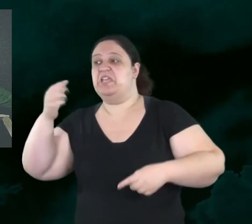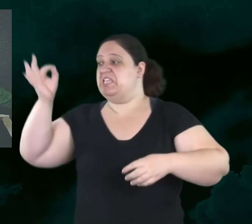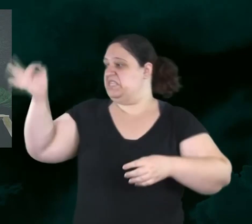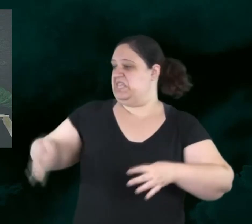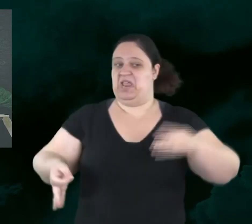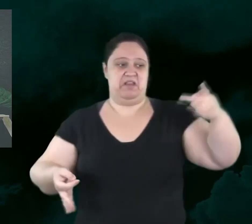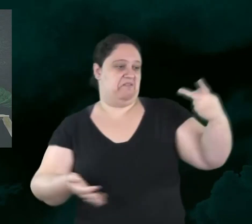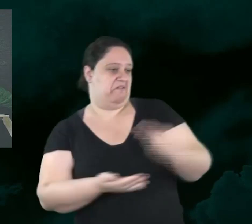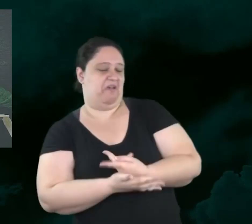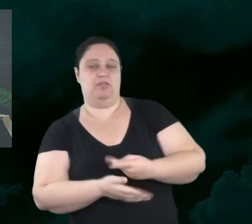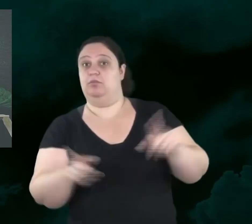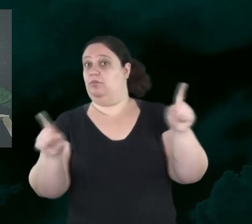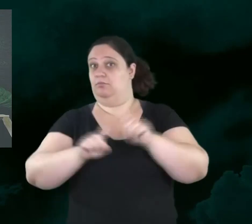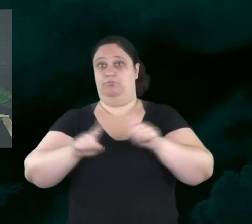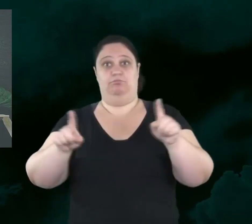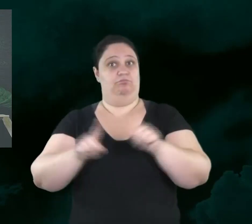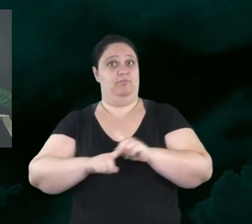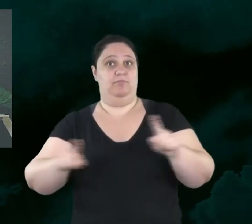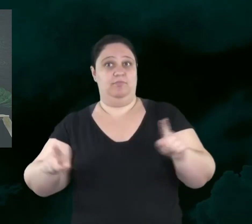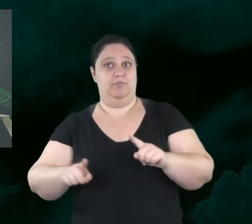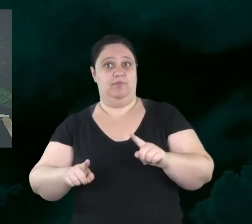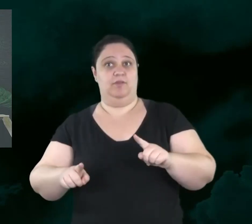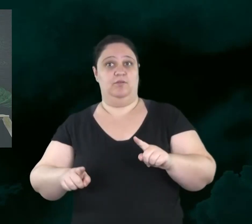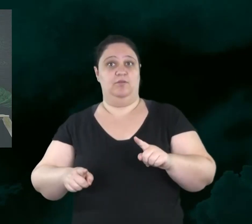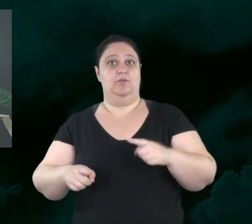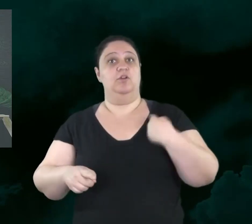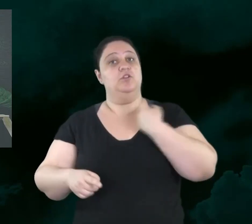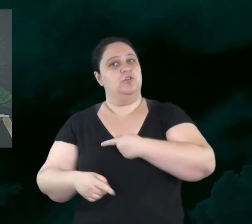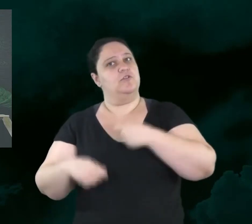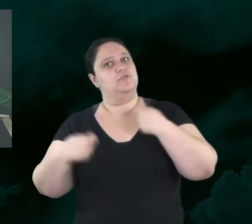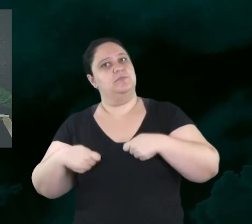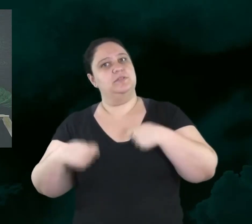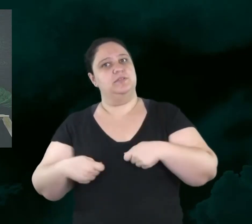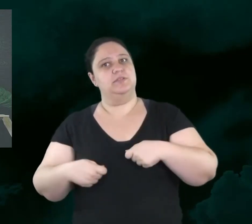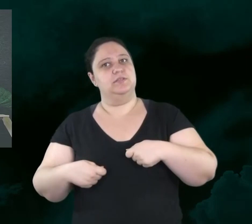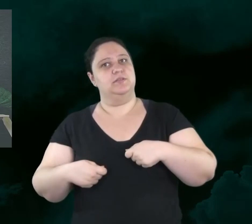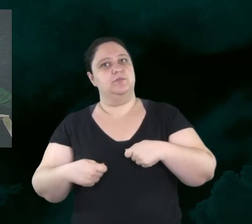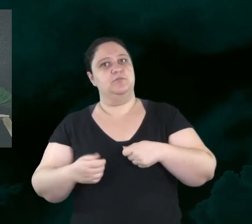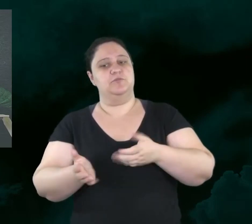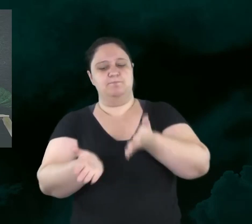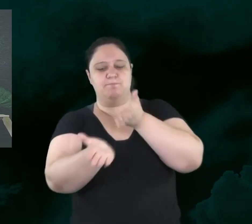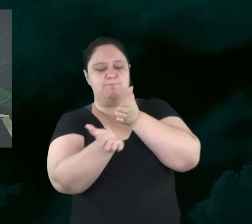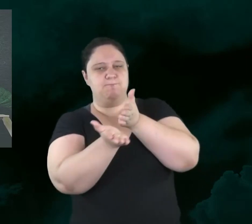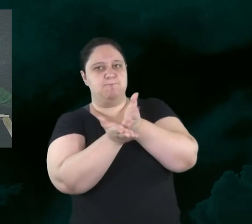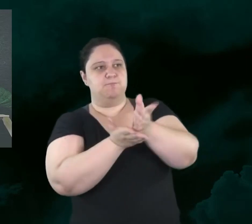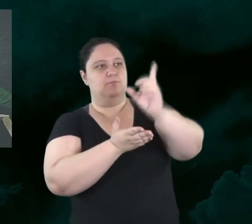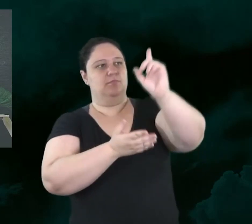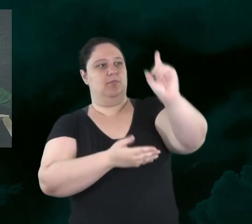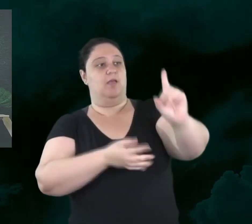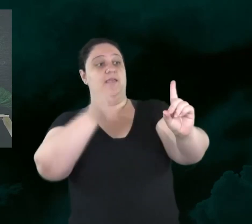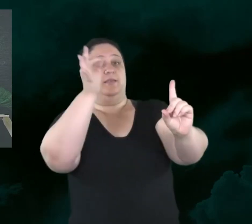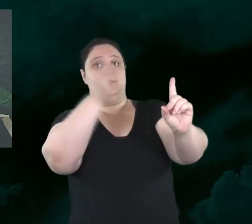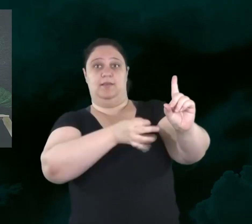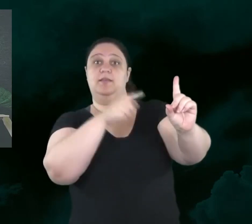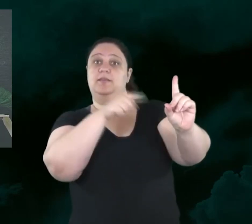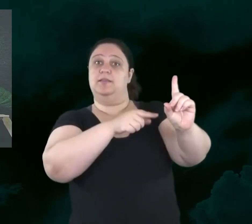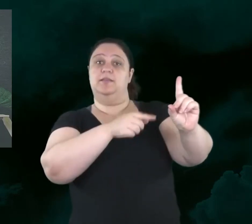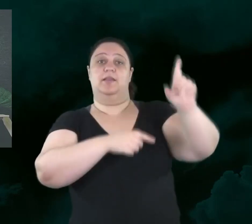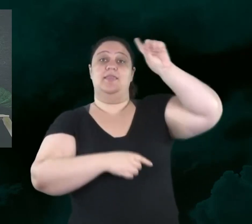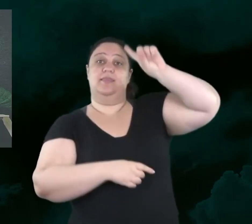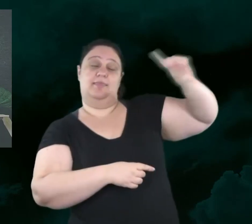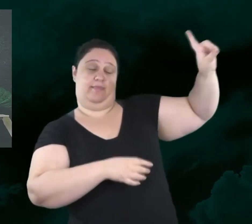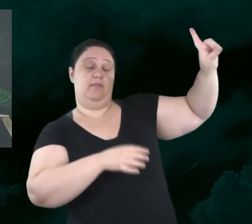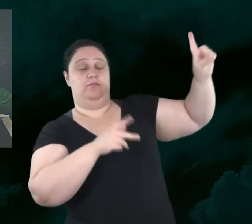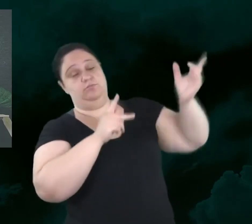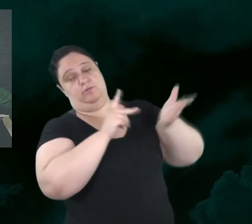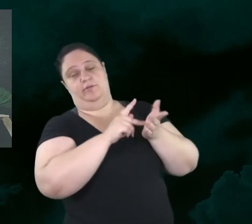está errado. Nós todos precisamos de um padrão de verdade, um padrão da única realidade nesse